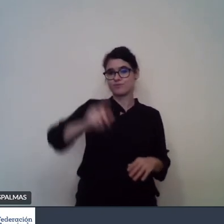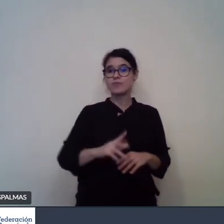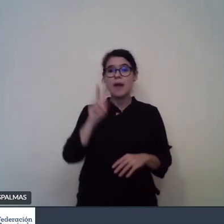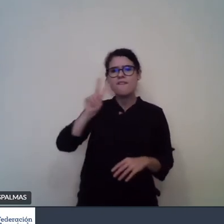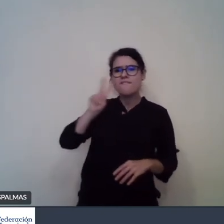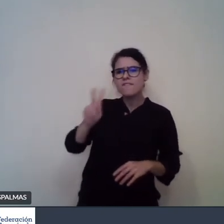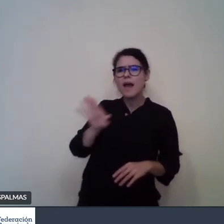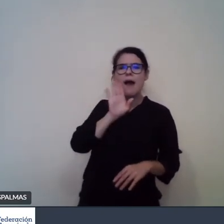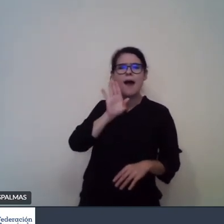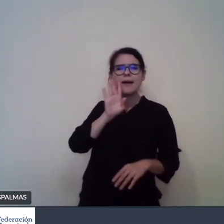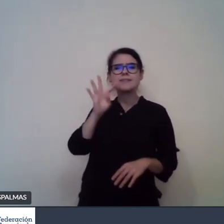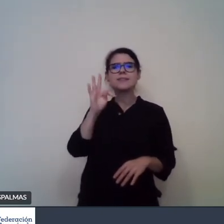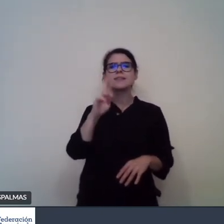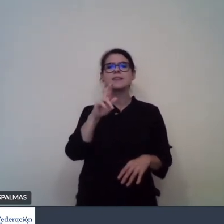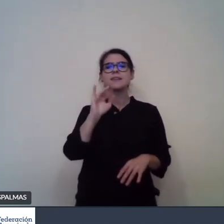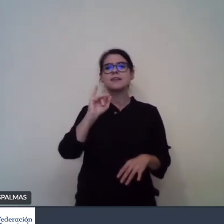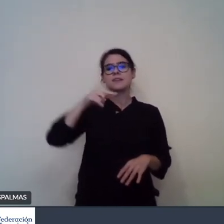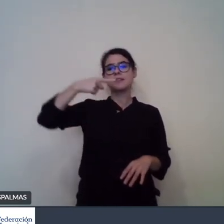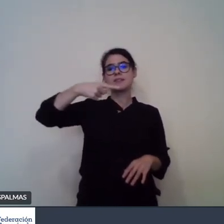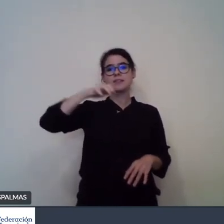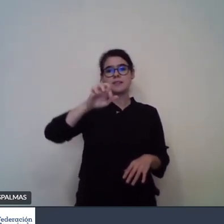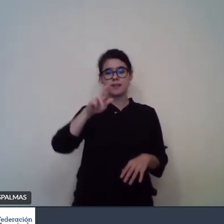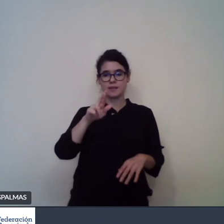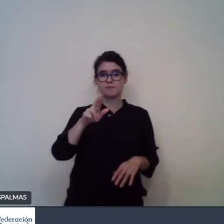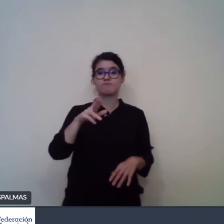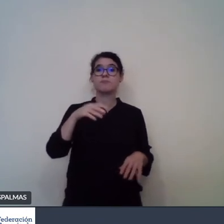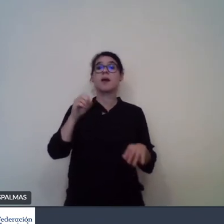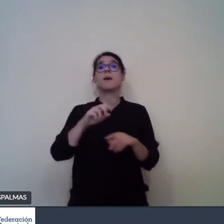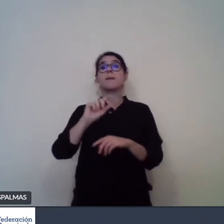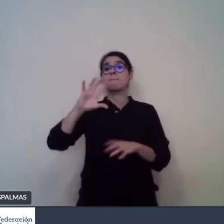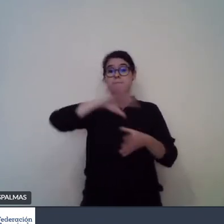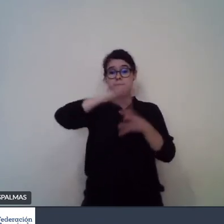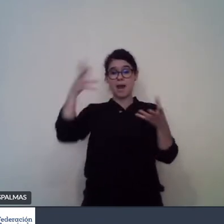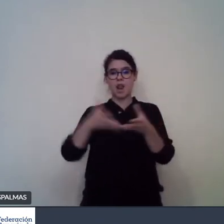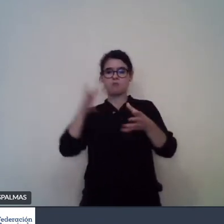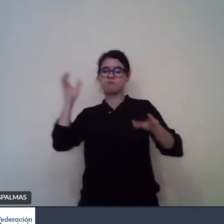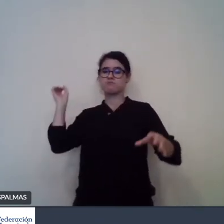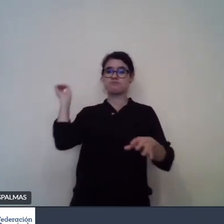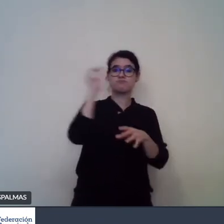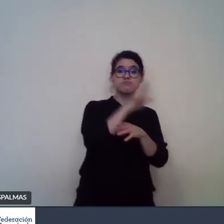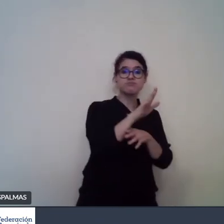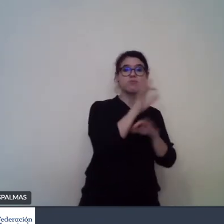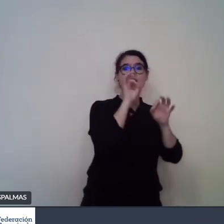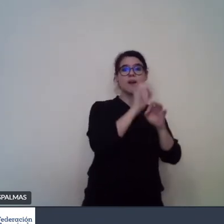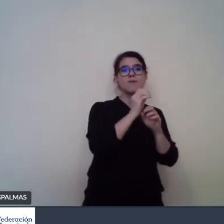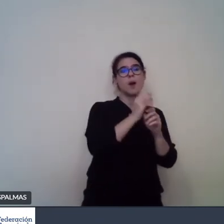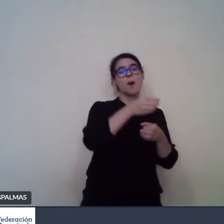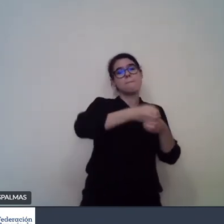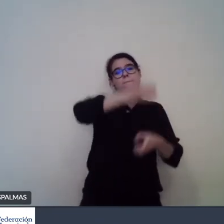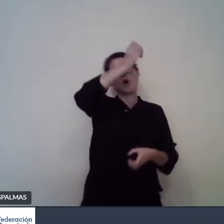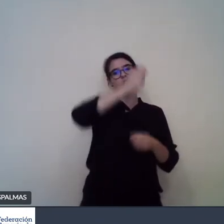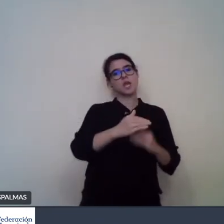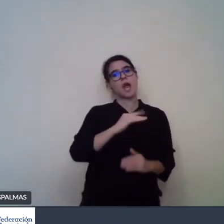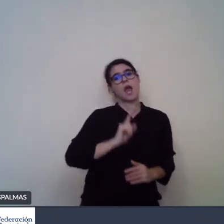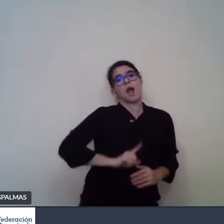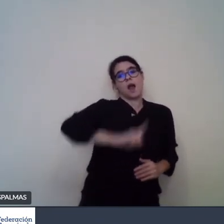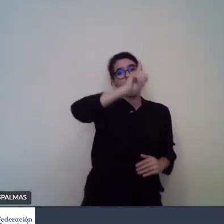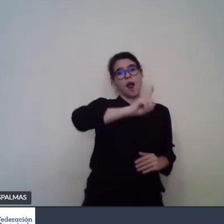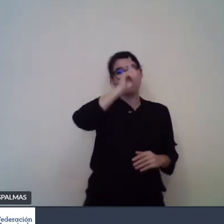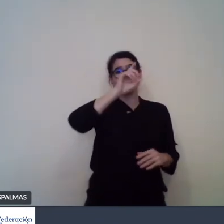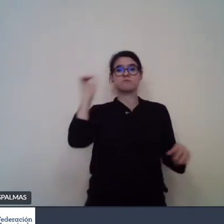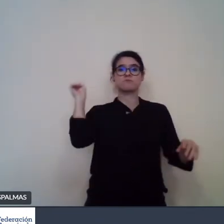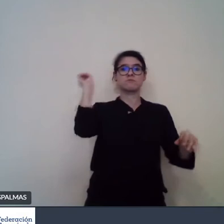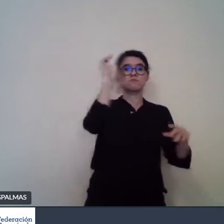antes como ejemplo. Giramos el balón y cuando el balón llega a poste alto, jugador de 45 corta a canasta y subida del otro jugador desde la